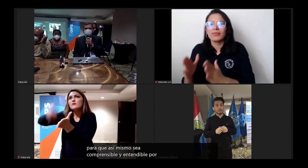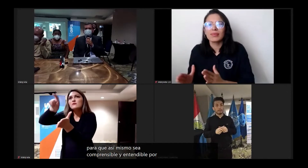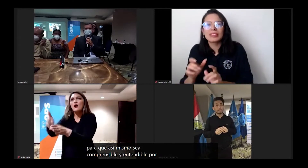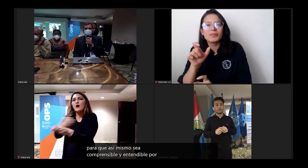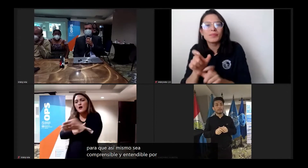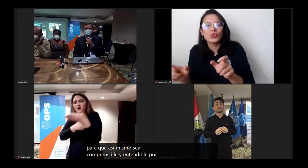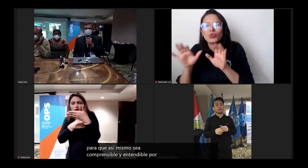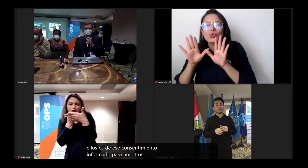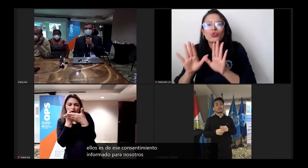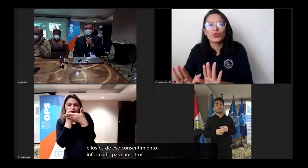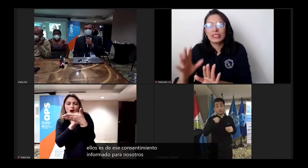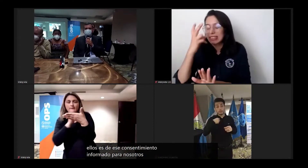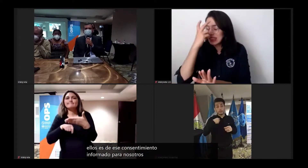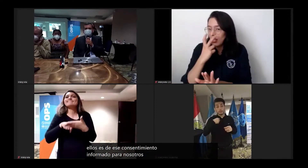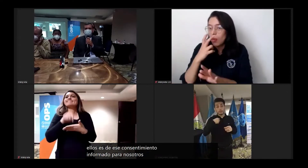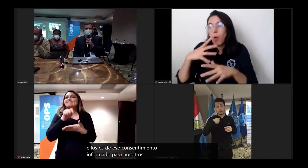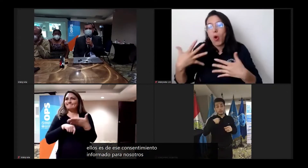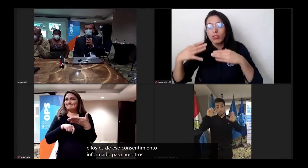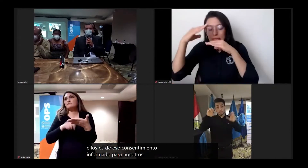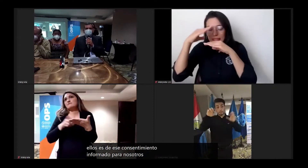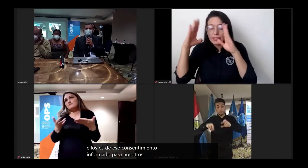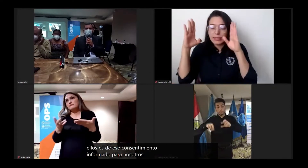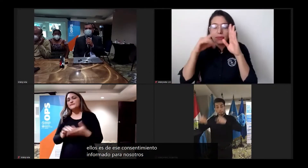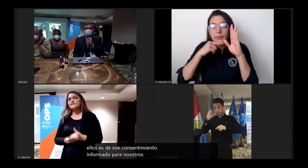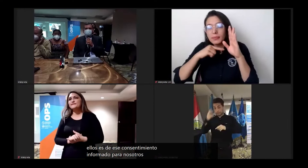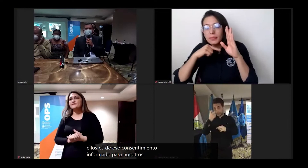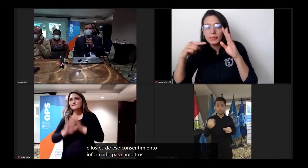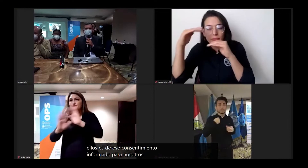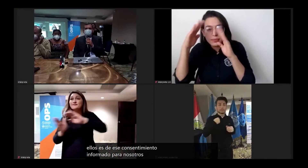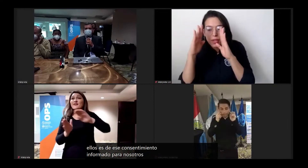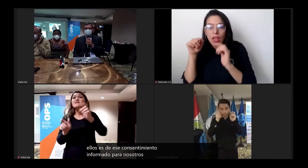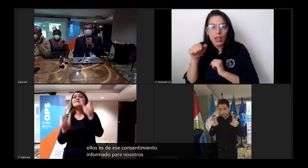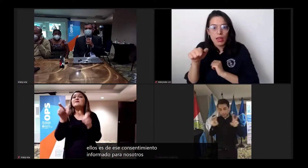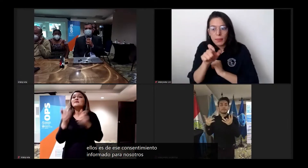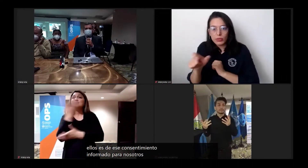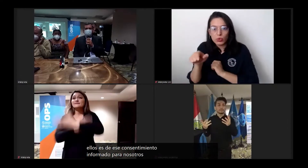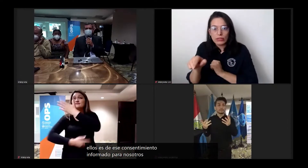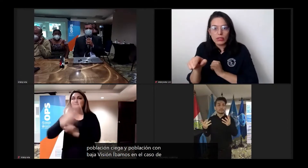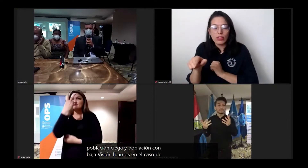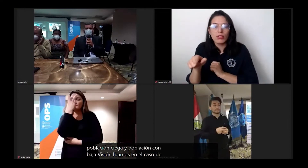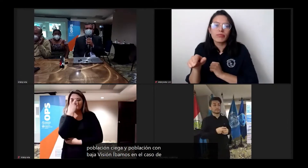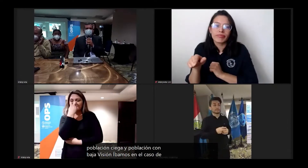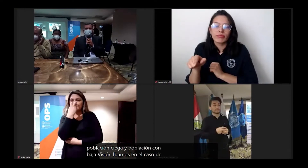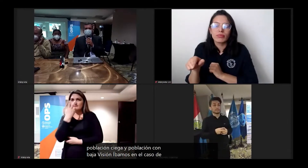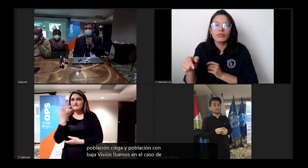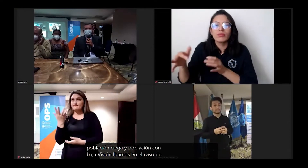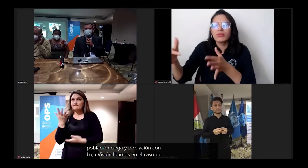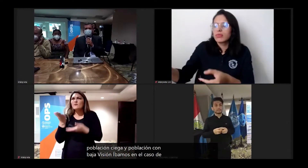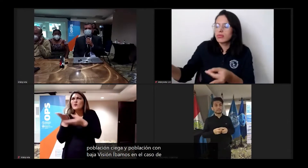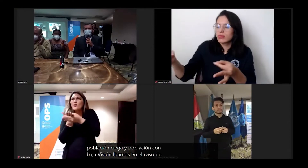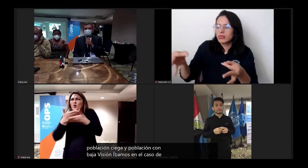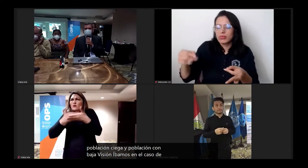ciega y población con baja visión, digamos, en el caso de la población con baja visión, el documento podrá estar